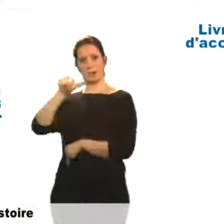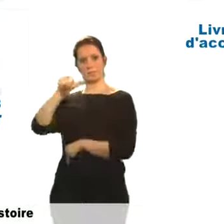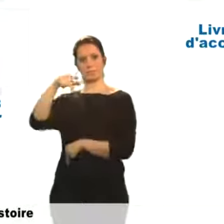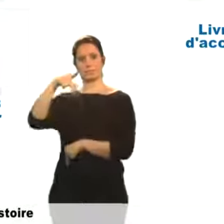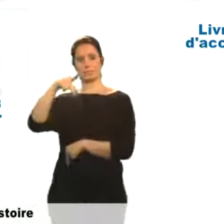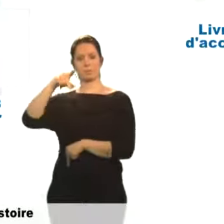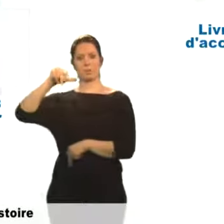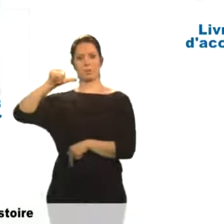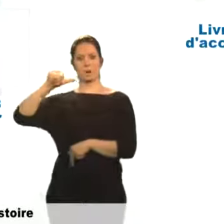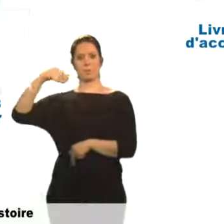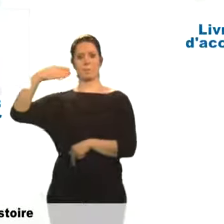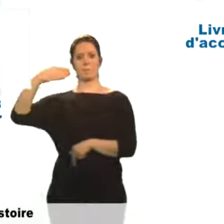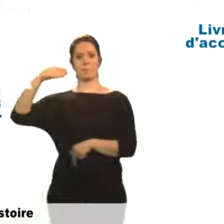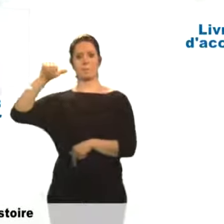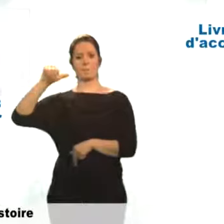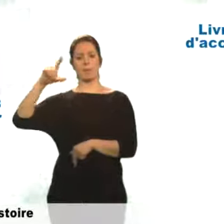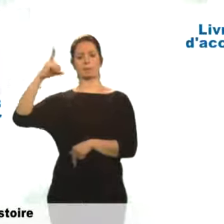a débuté au 1er janvier 2009.